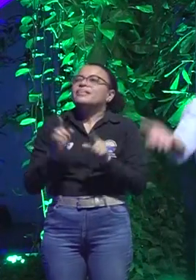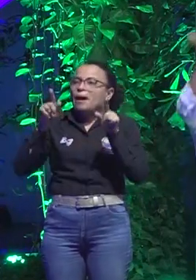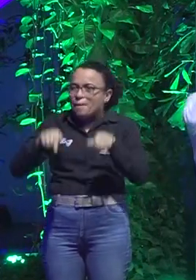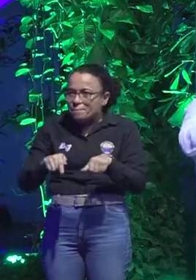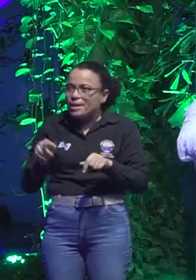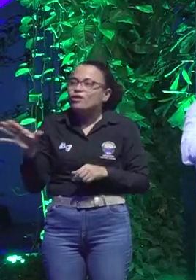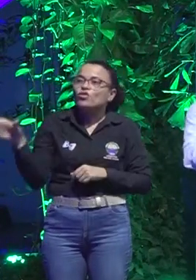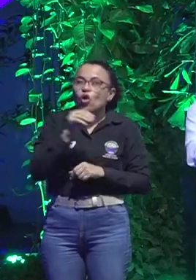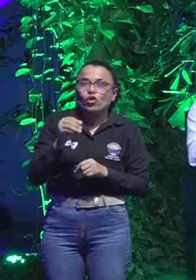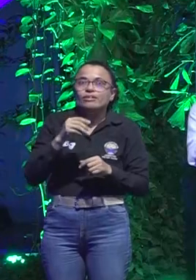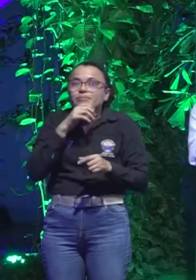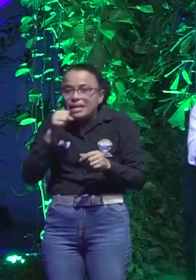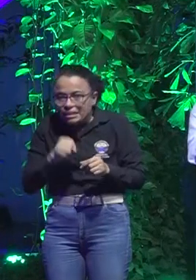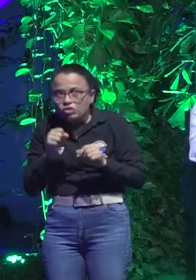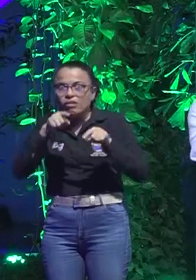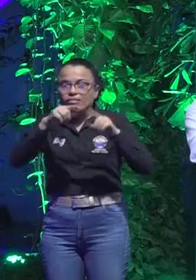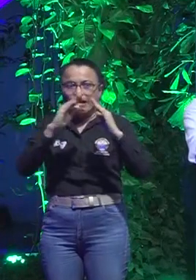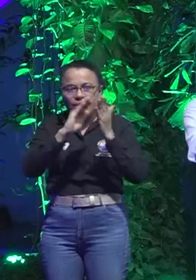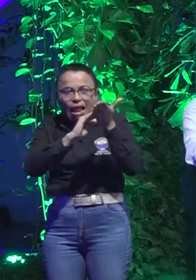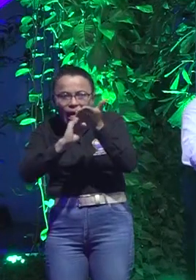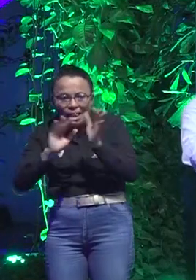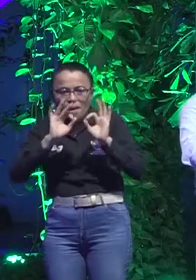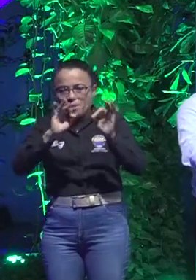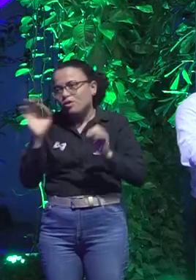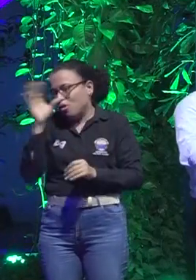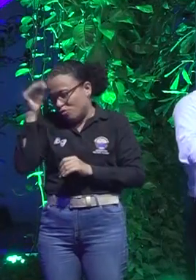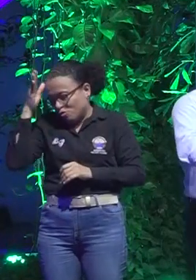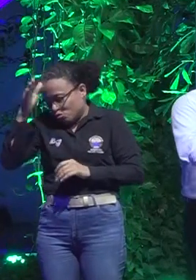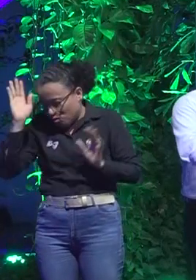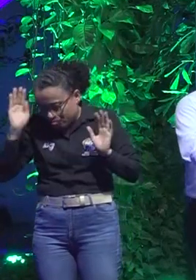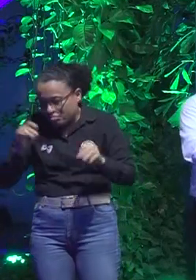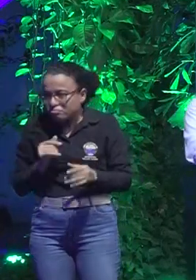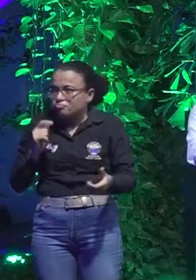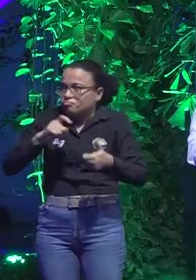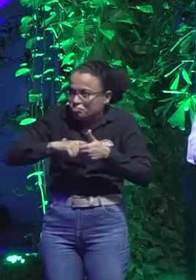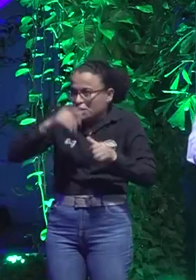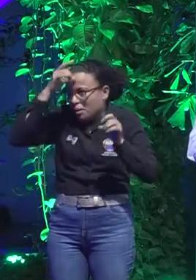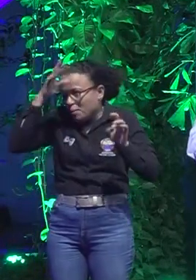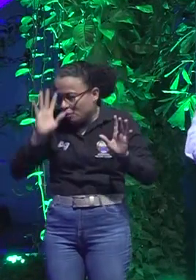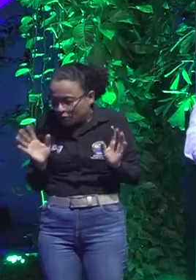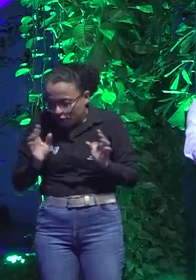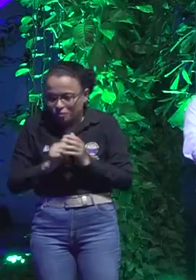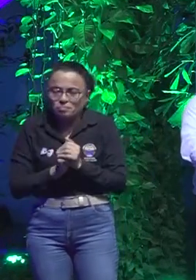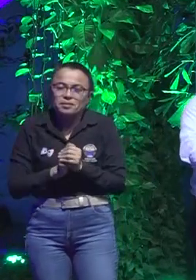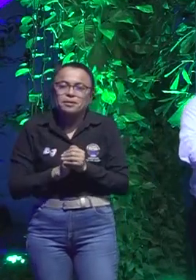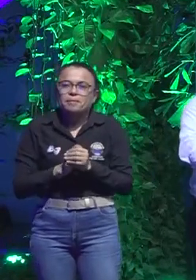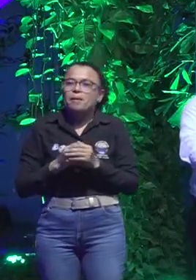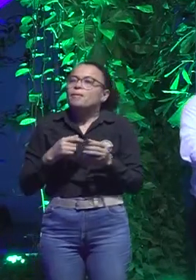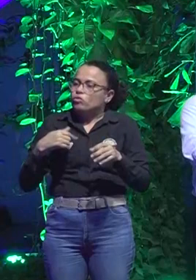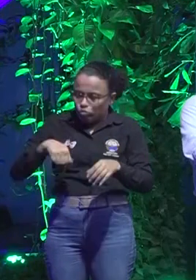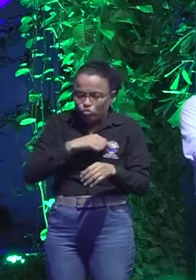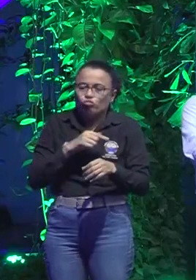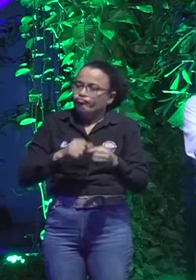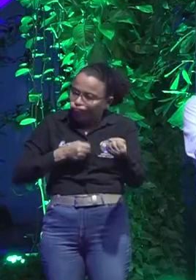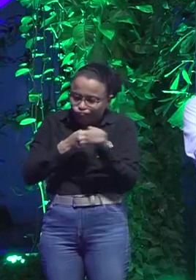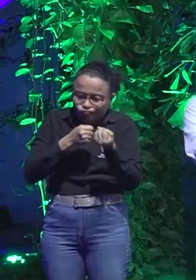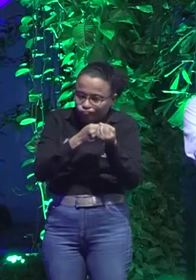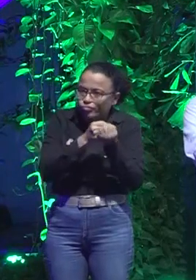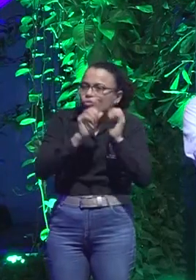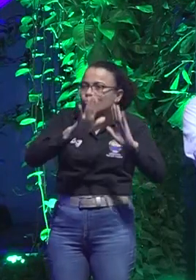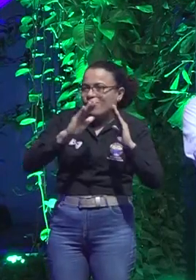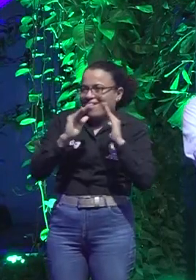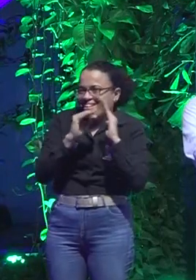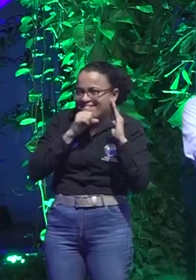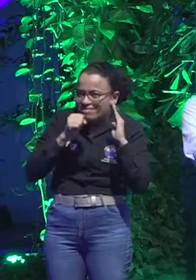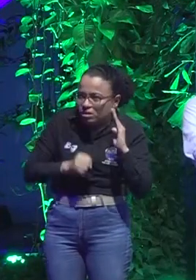vamos todos, todo el mundo quiere irse para allá. Bueno, fue nuestro aporte, una medida indirecta, pero vamos a seguir ayudándolos. Porque eso es